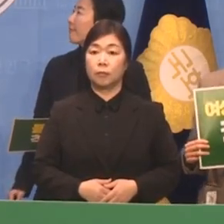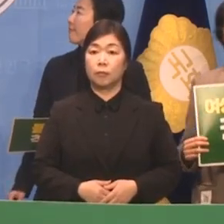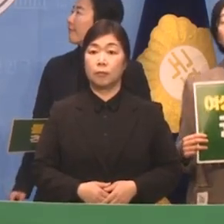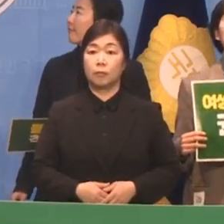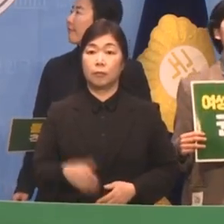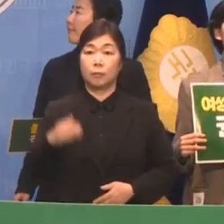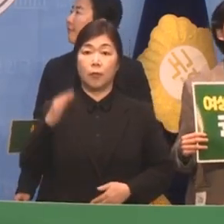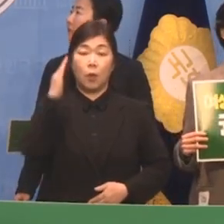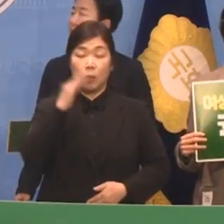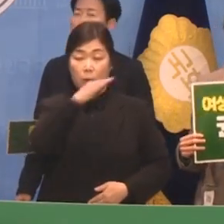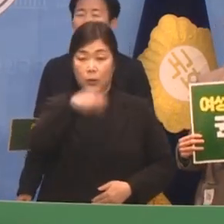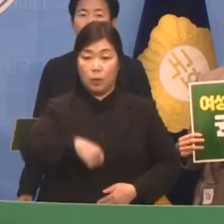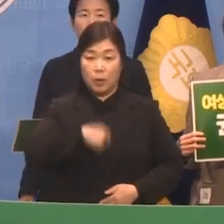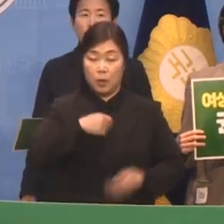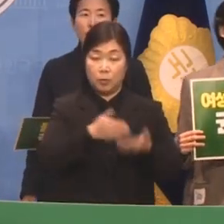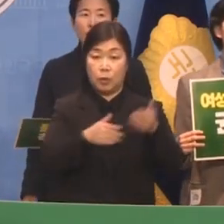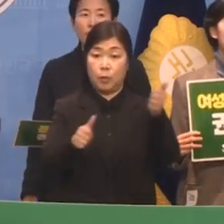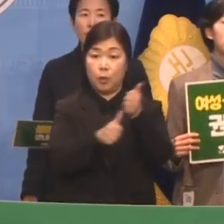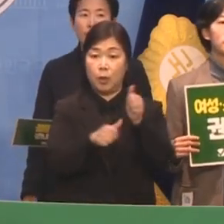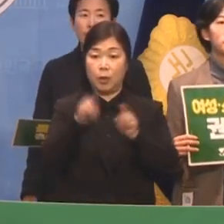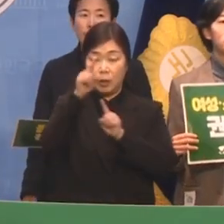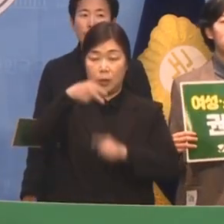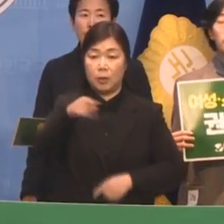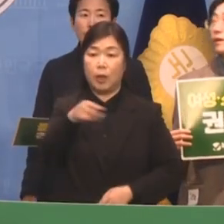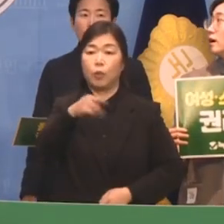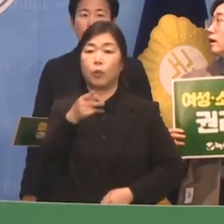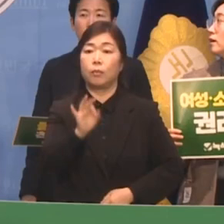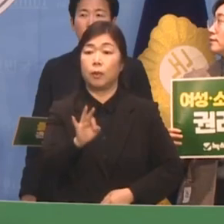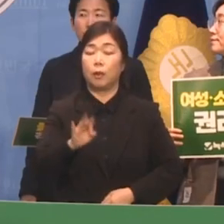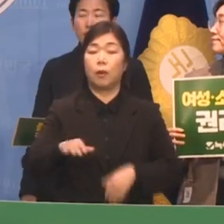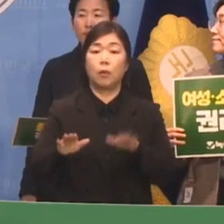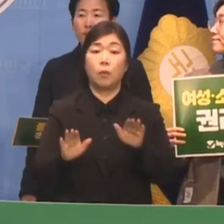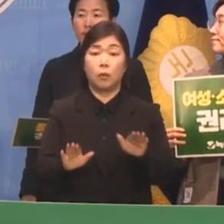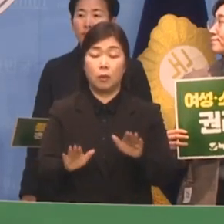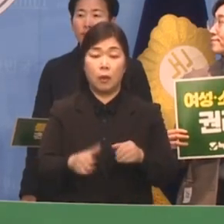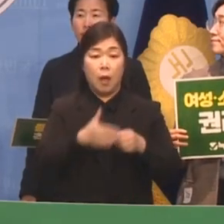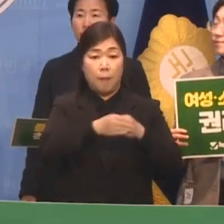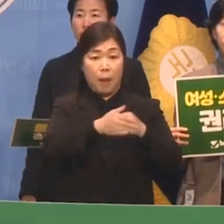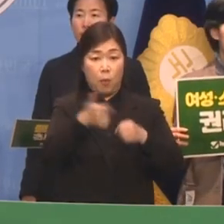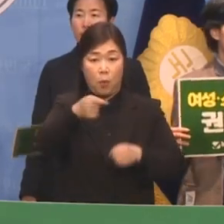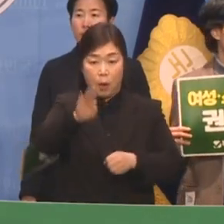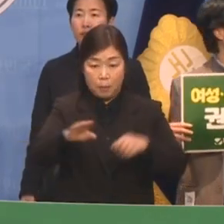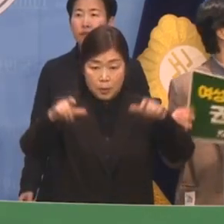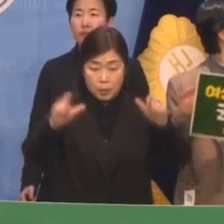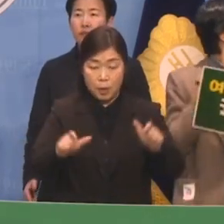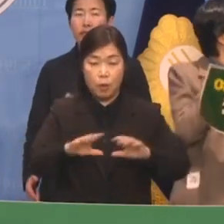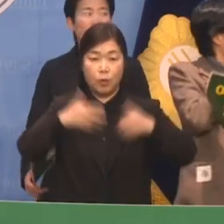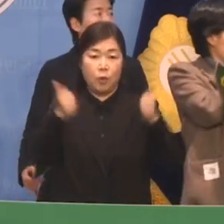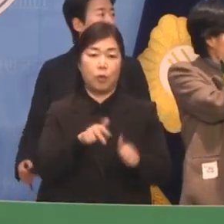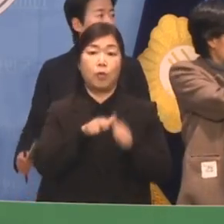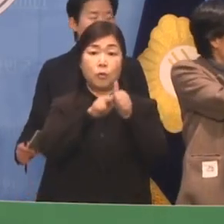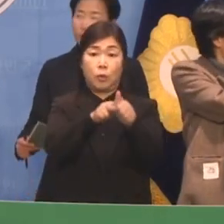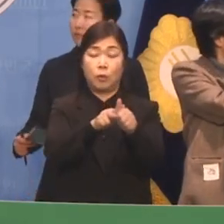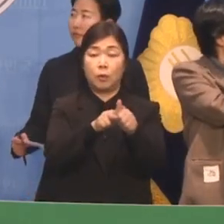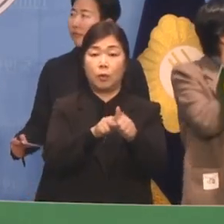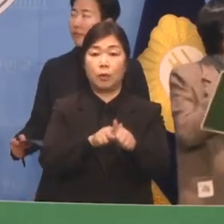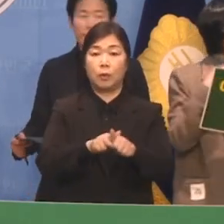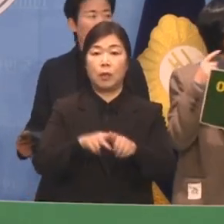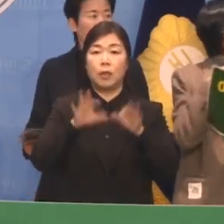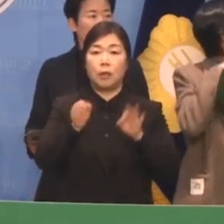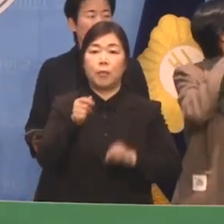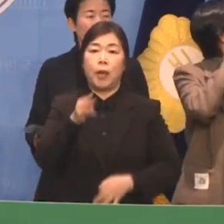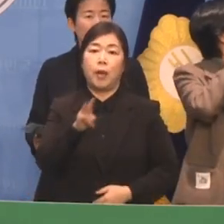네, 녹색정의당 부대변인 이세동입니다. 오늘은 마포갑 국회의원 후보로 출마하신